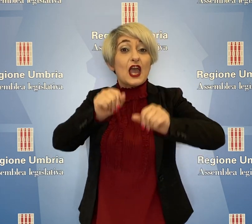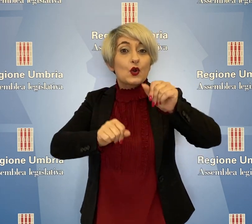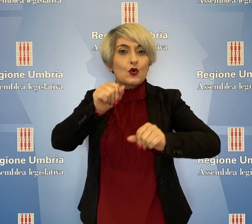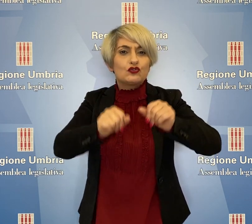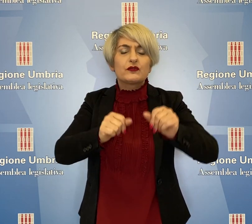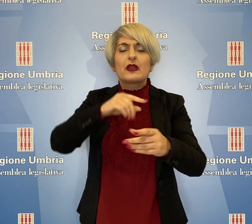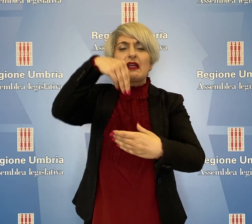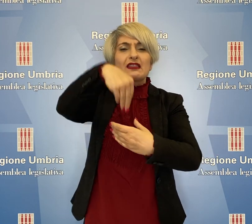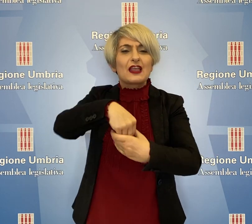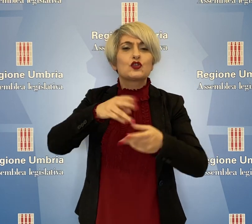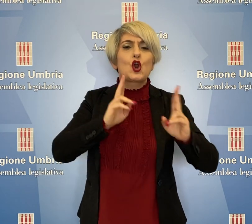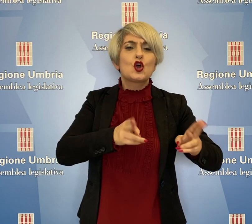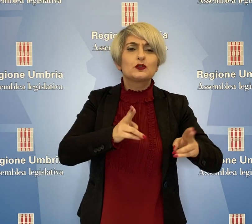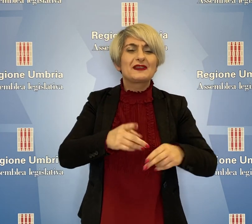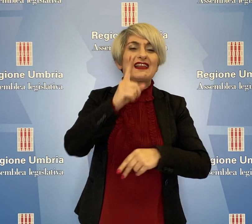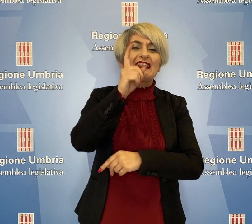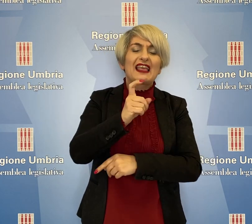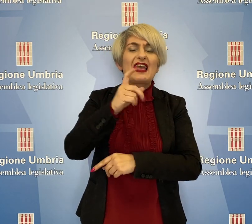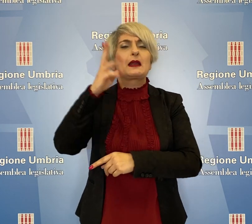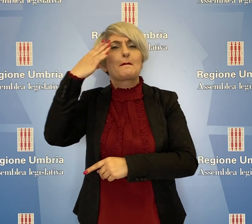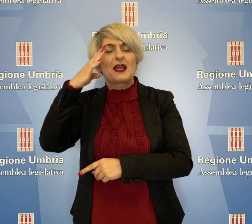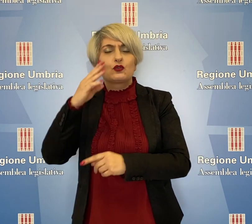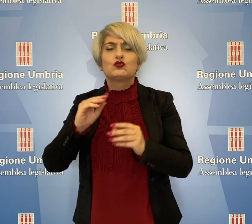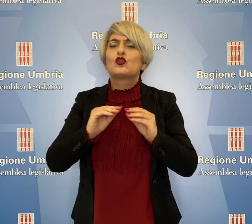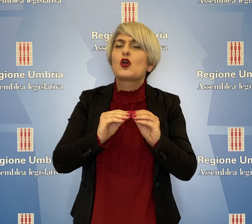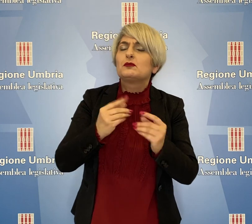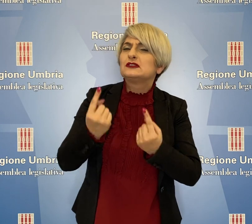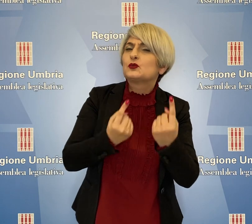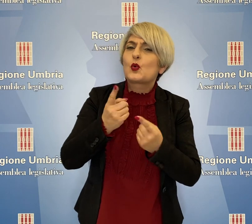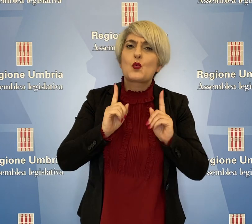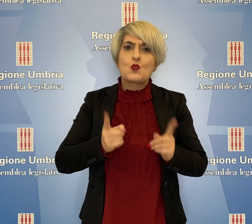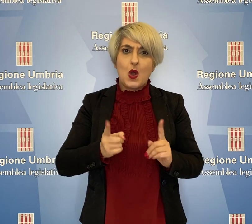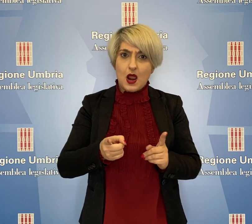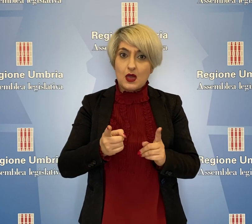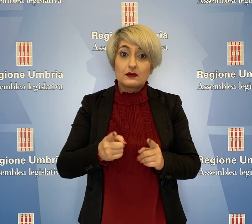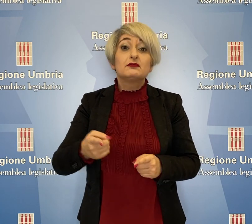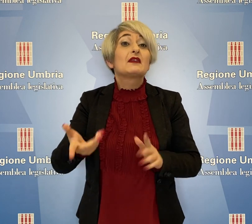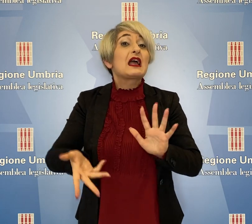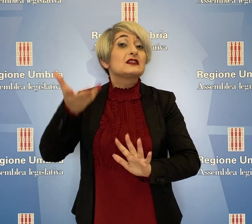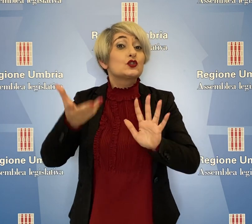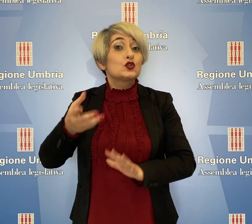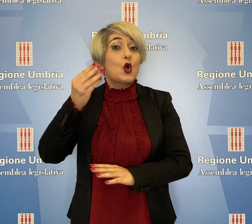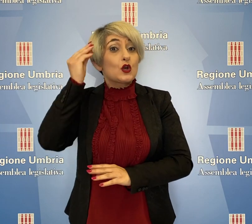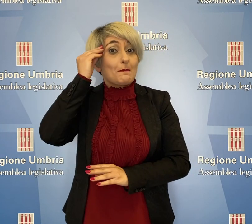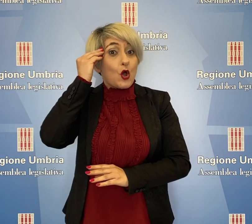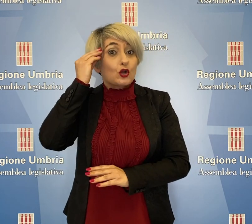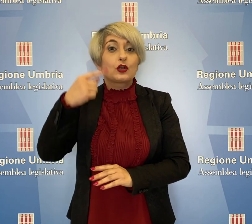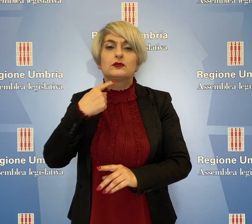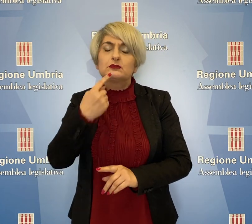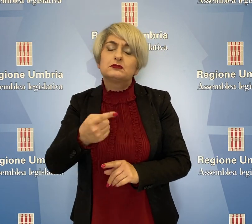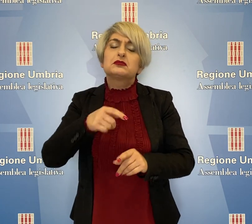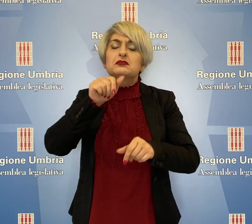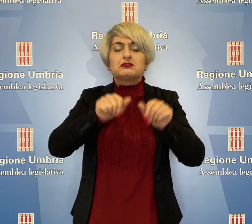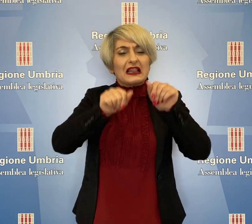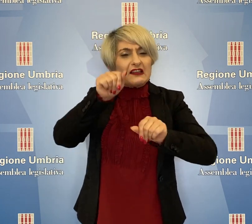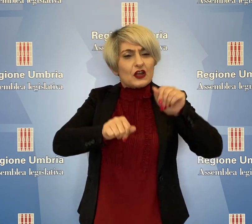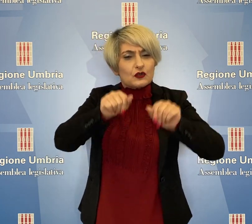chirurgia nelle strutture ospedaliere di terni e perugia l'assessore roberto maroni ha risposto che gli interventi chirurgici